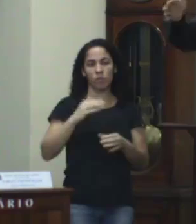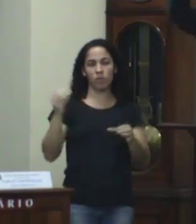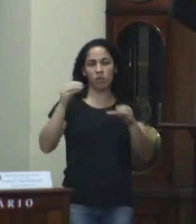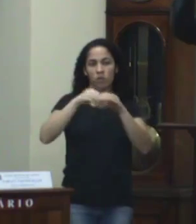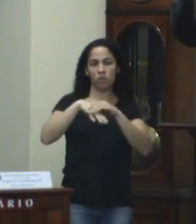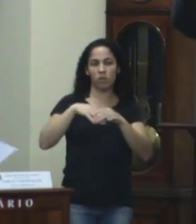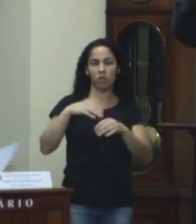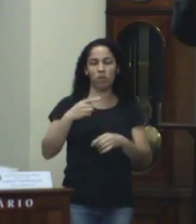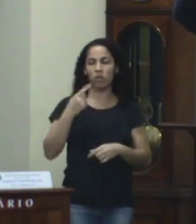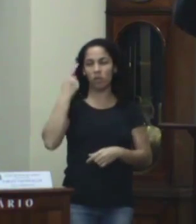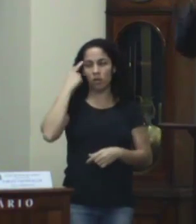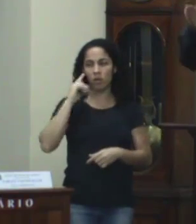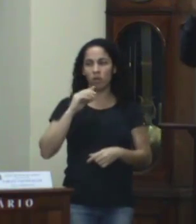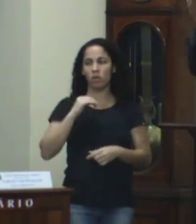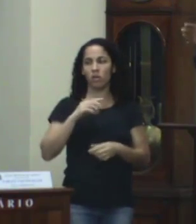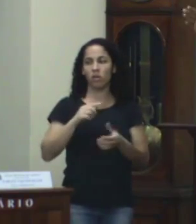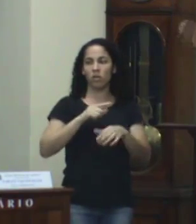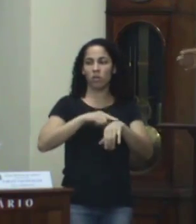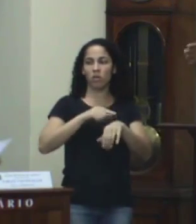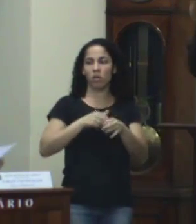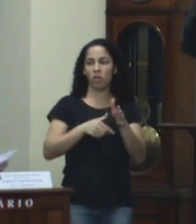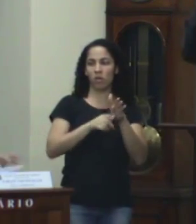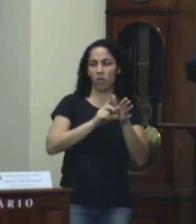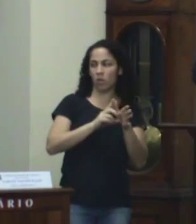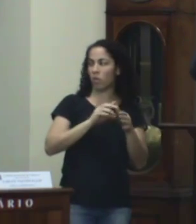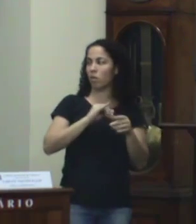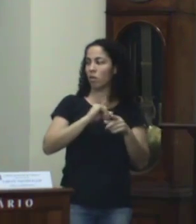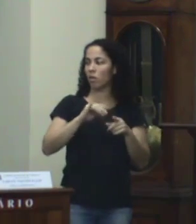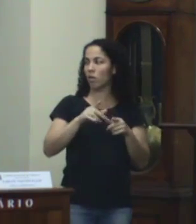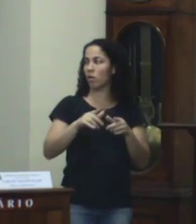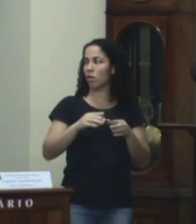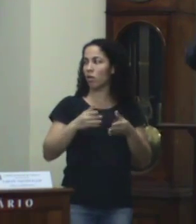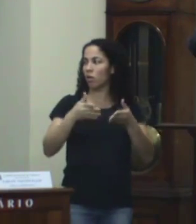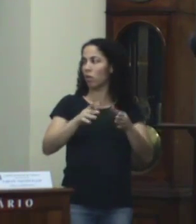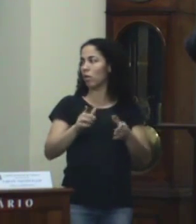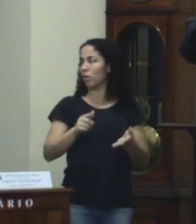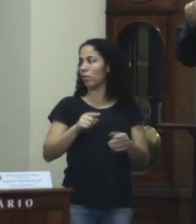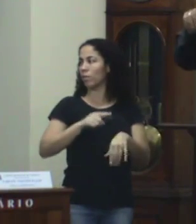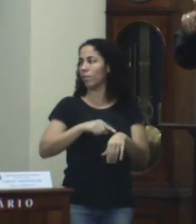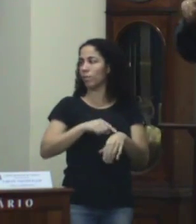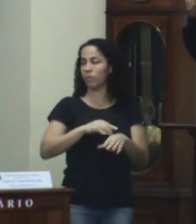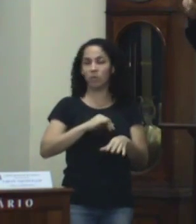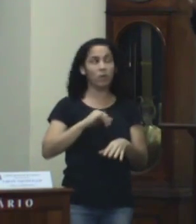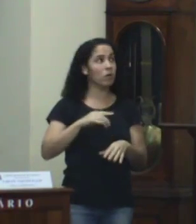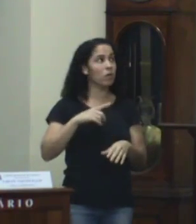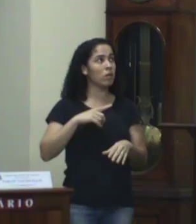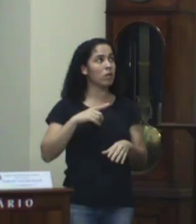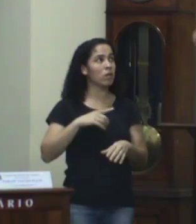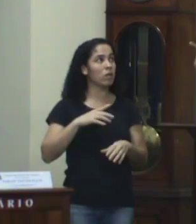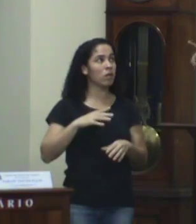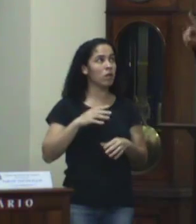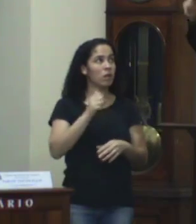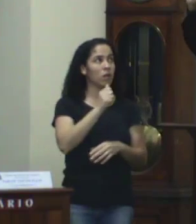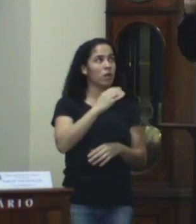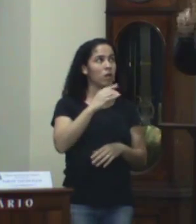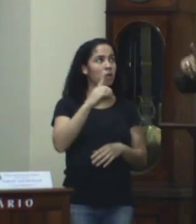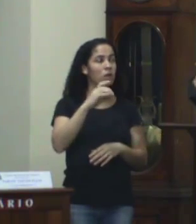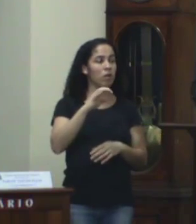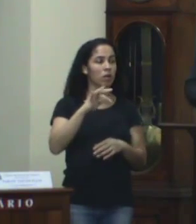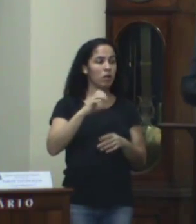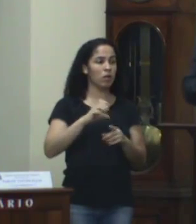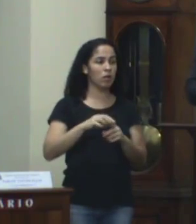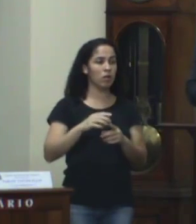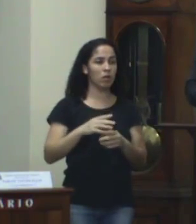paga meu salário. Eu não sabia do horário mais cedo, senão eu tinha chegado aqui na hora. E não sei se vocês sabem, teve um acidente gravíssimo na